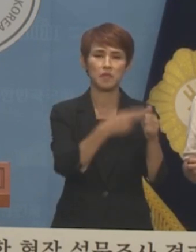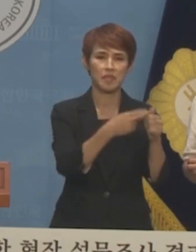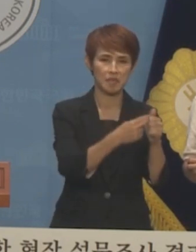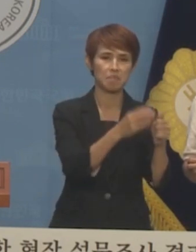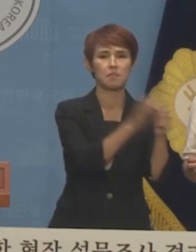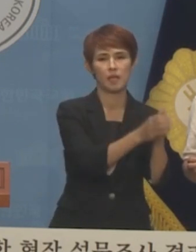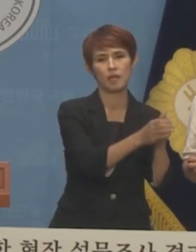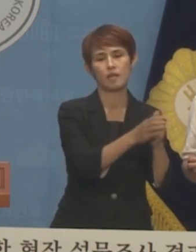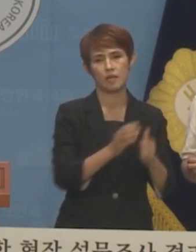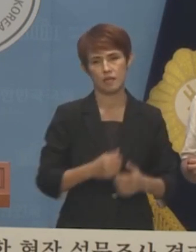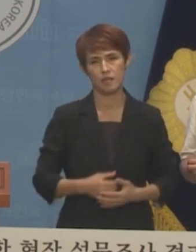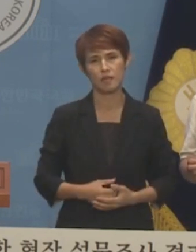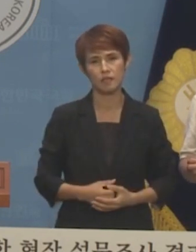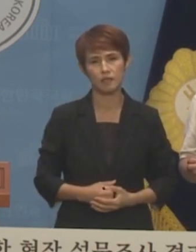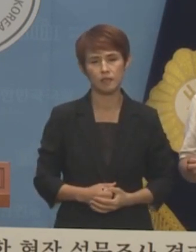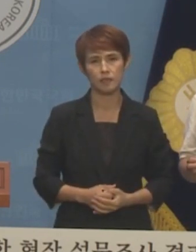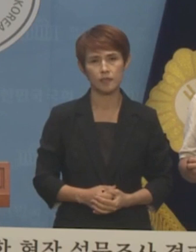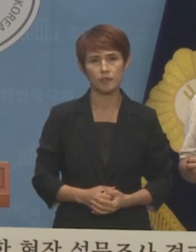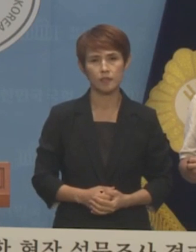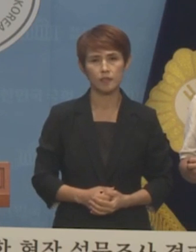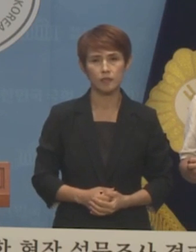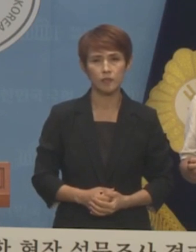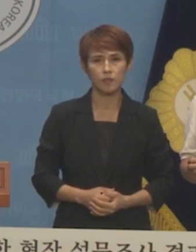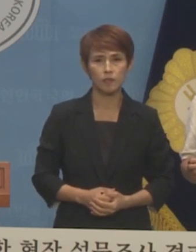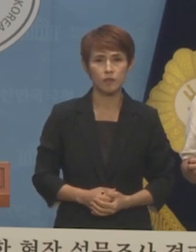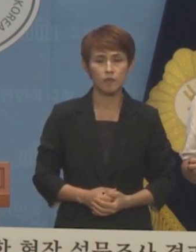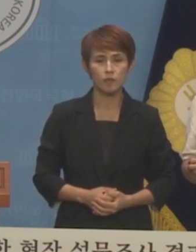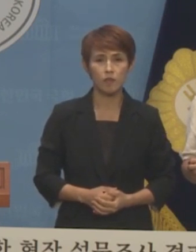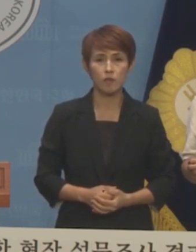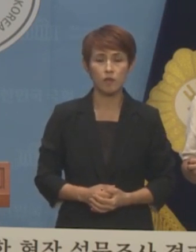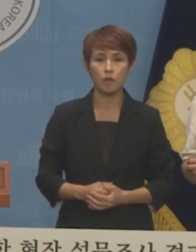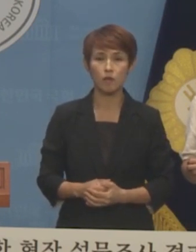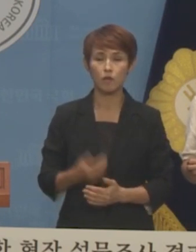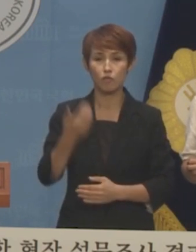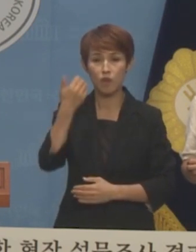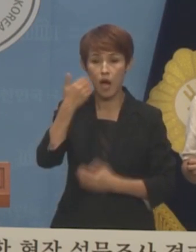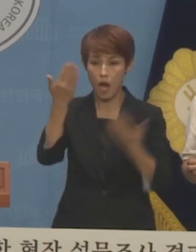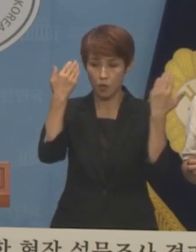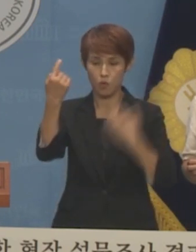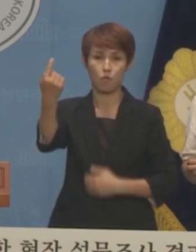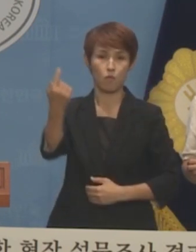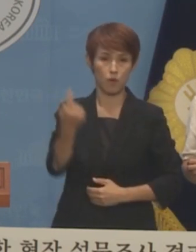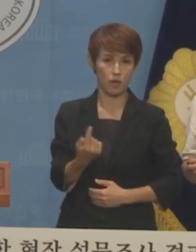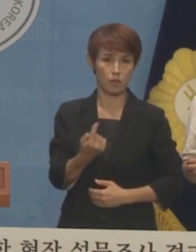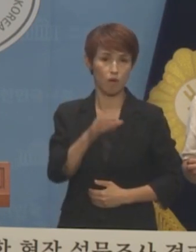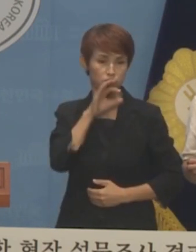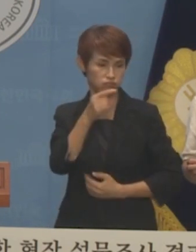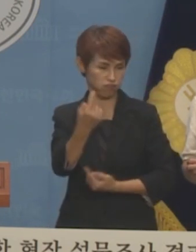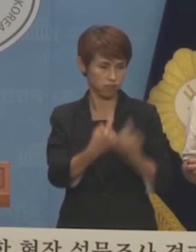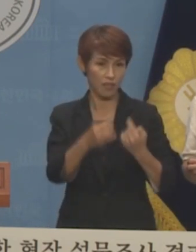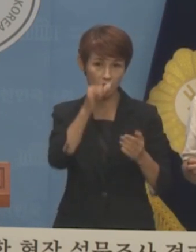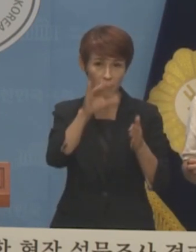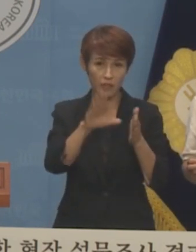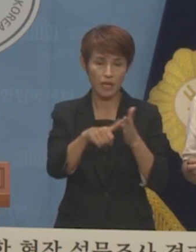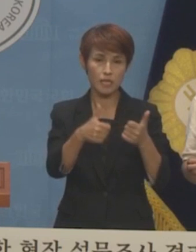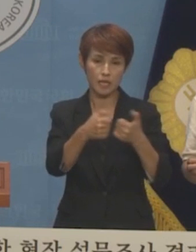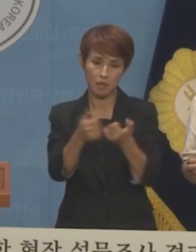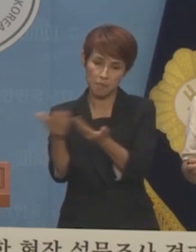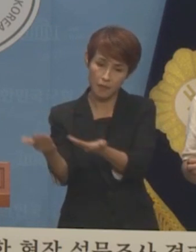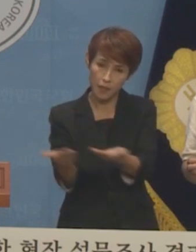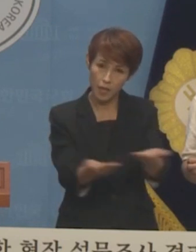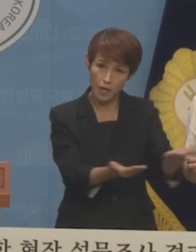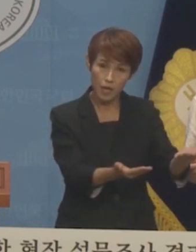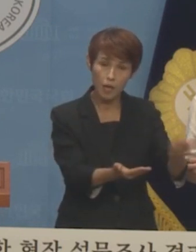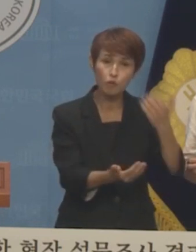교과교사가 담당하고 있는 것으로 나타났습니다. 외부 민원인이 학교를 방문했을 때 민원 상담실까지 안내하는